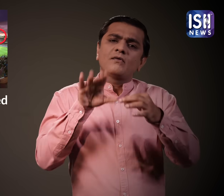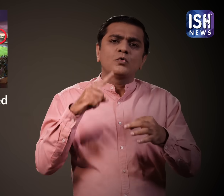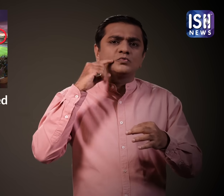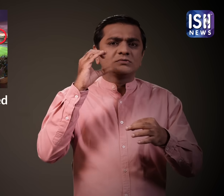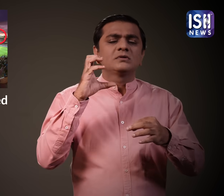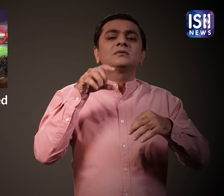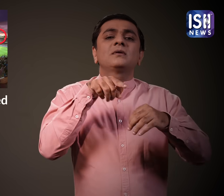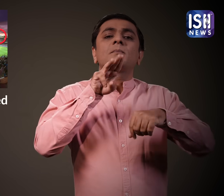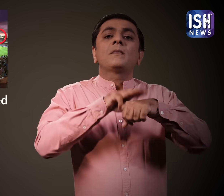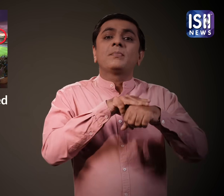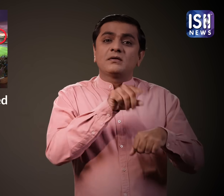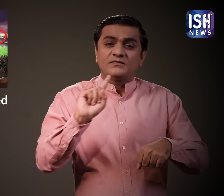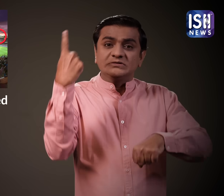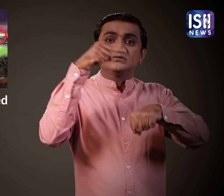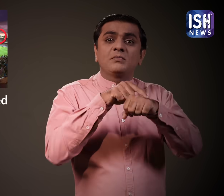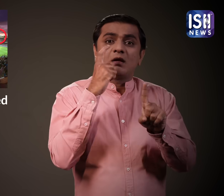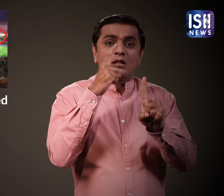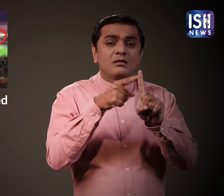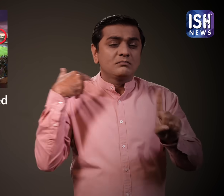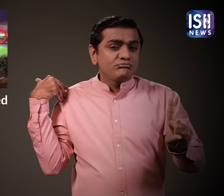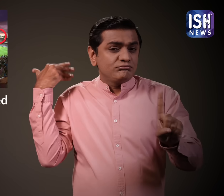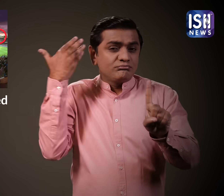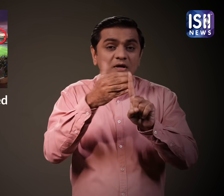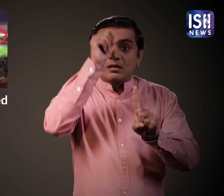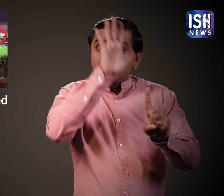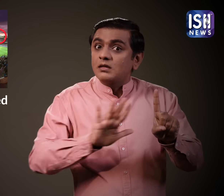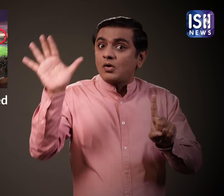रूप में चुनी जाने वाली भारत की पहली महिला है